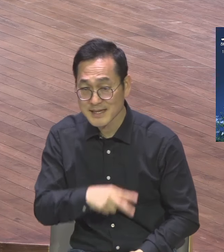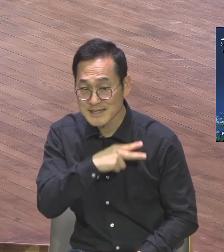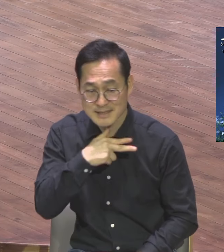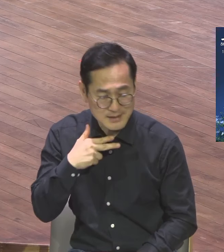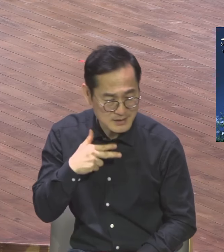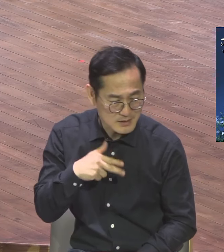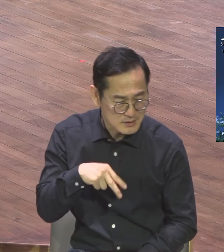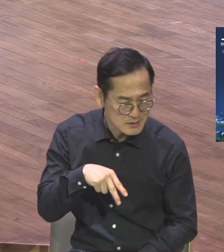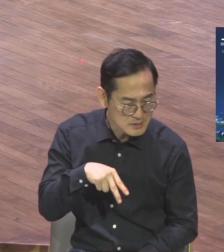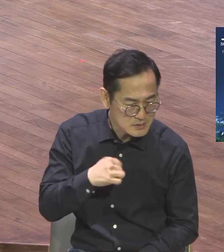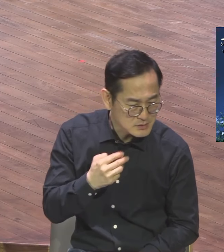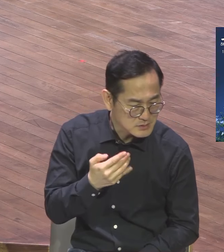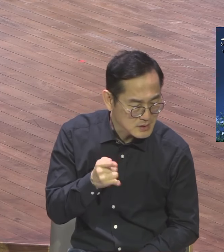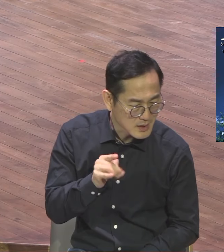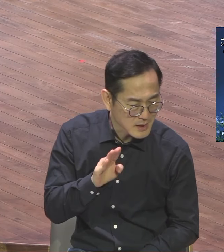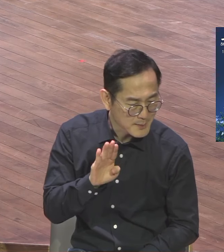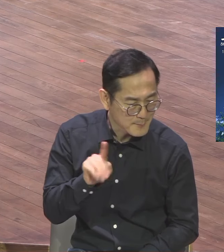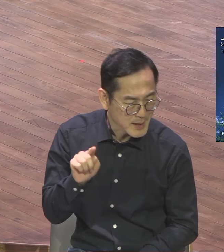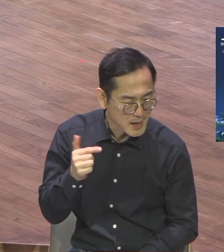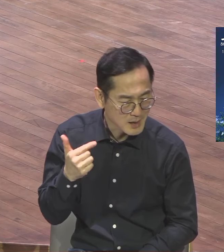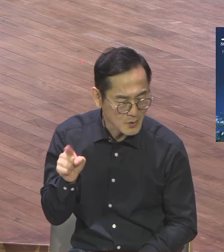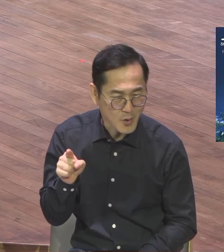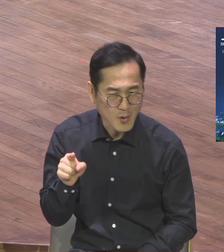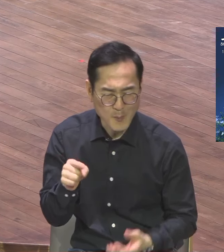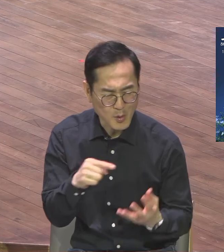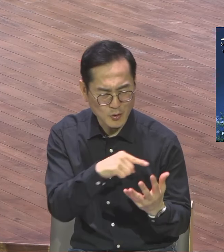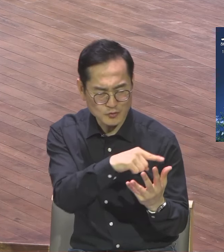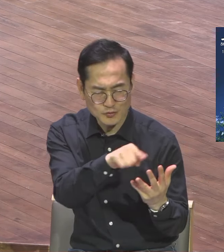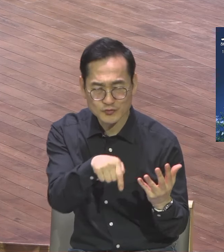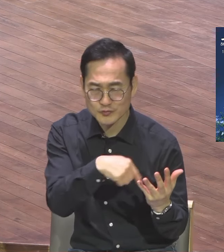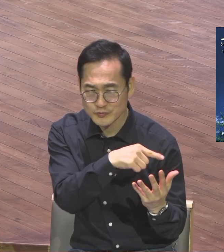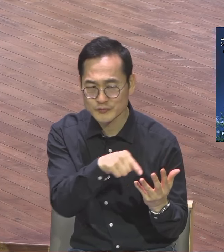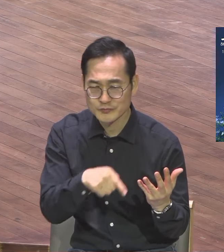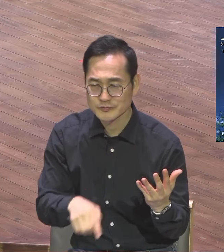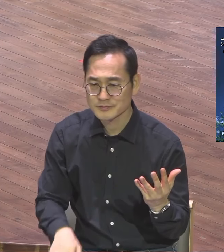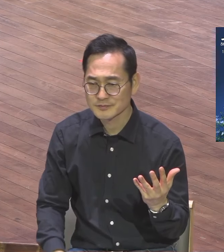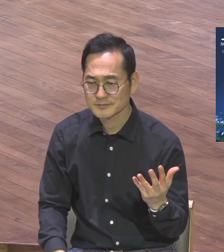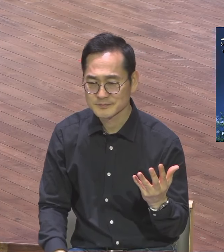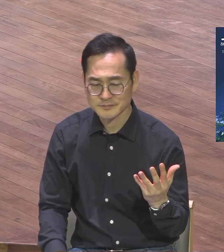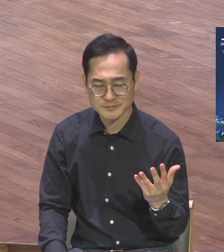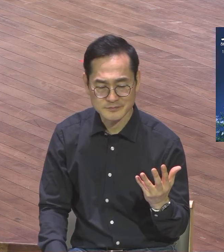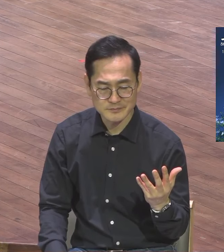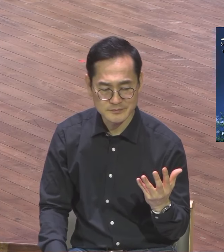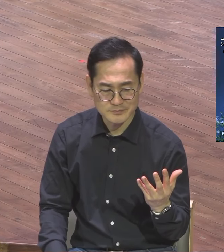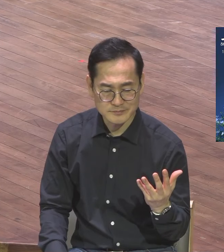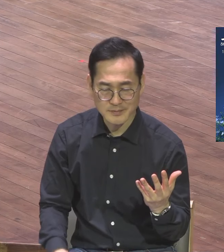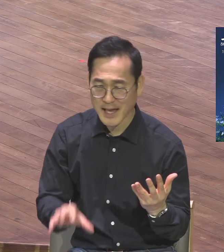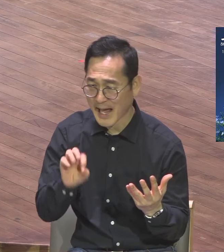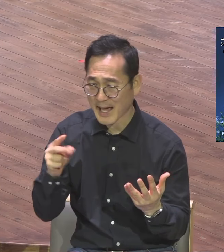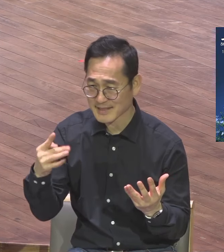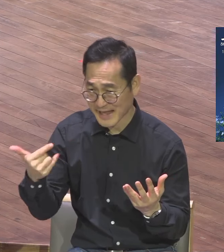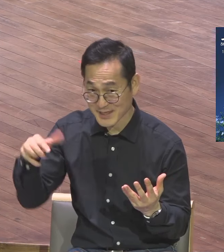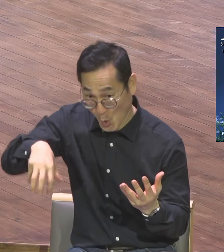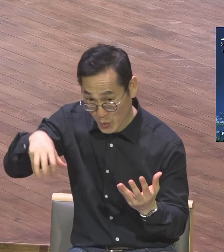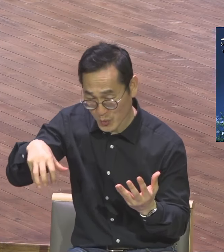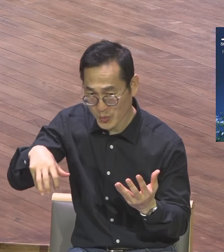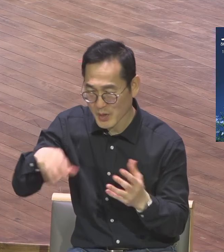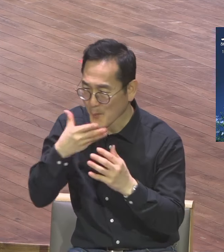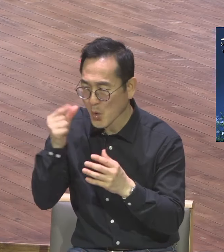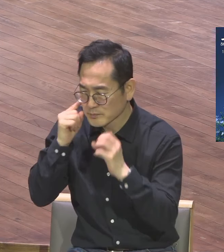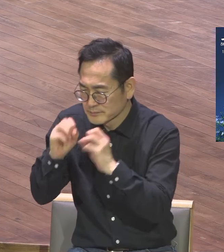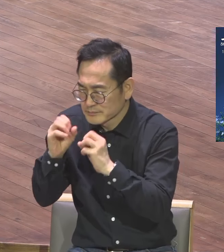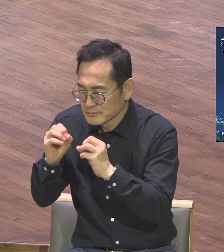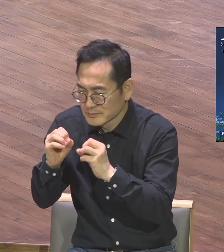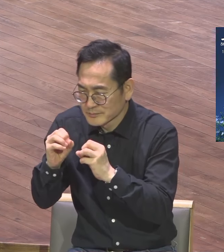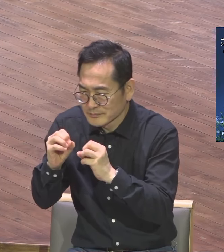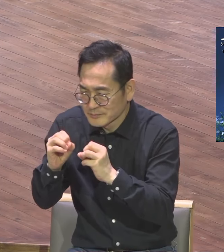그 집안은요, 아가이아의 첫 열매였고 성도들을 섬기는 것과 다른 성도들과